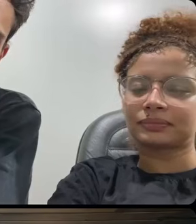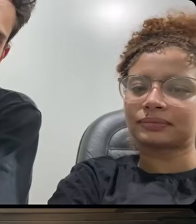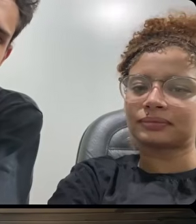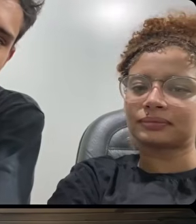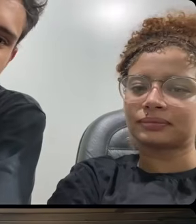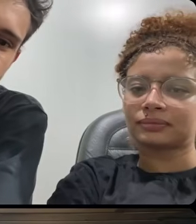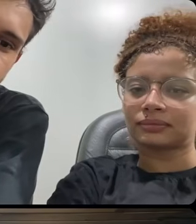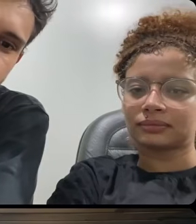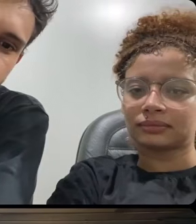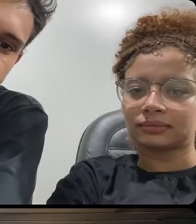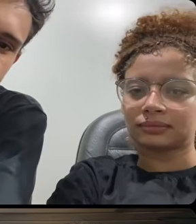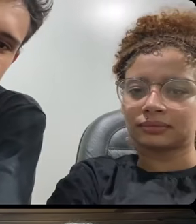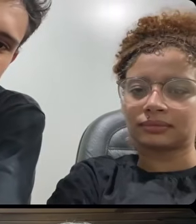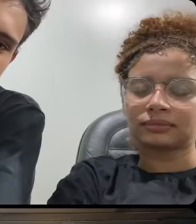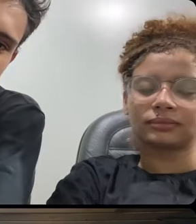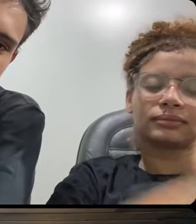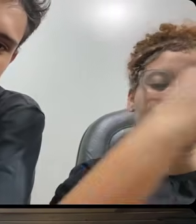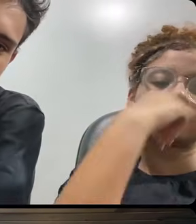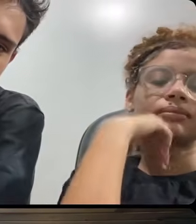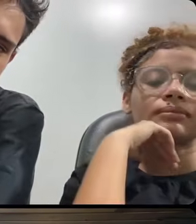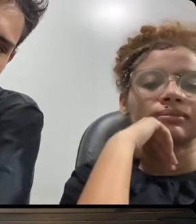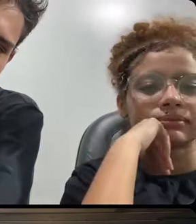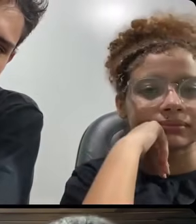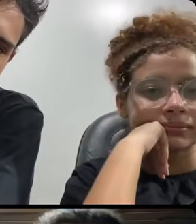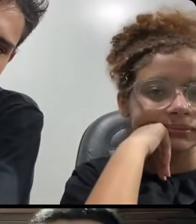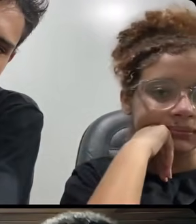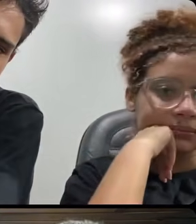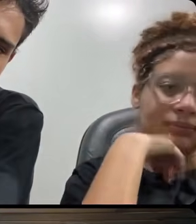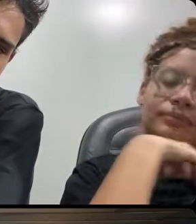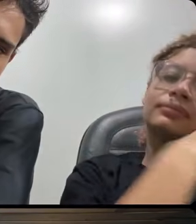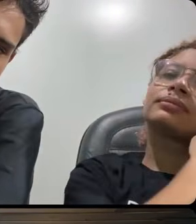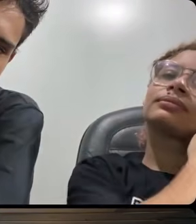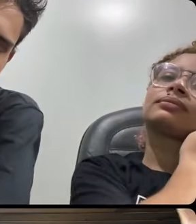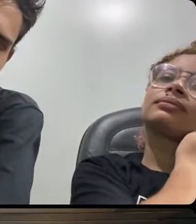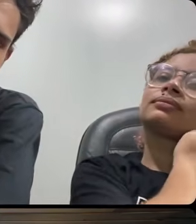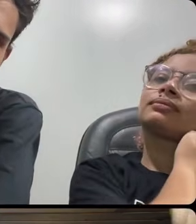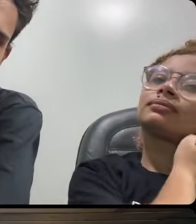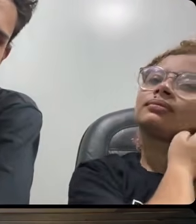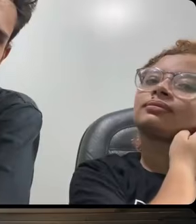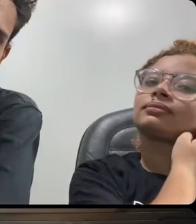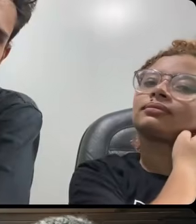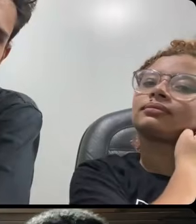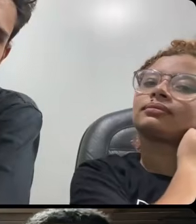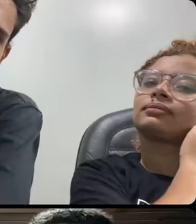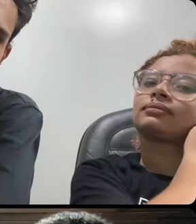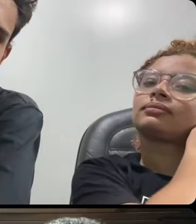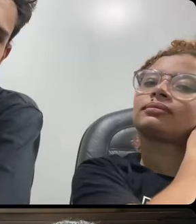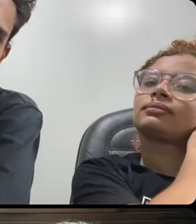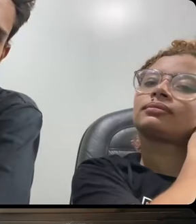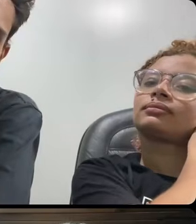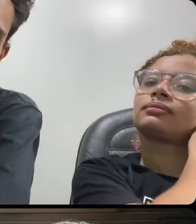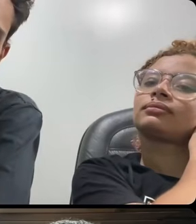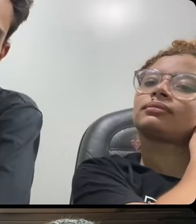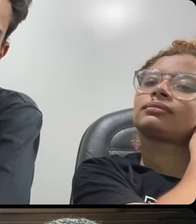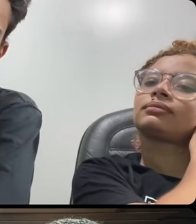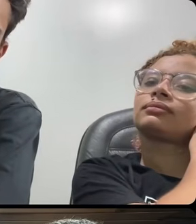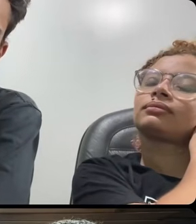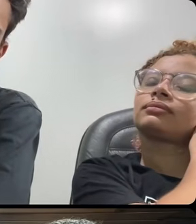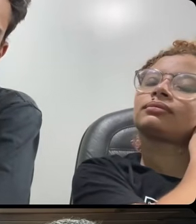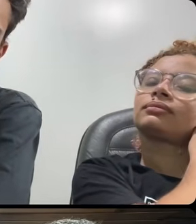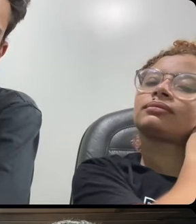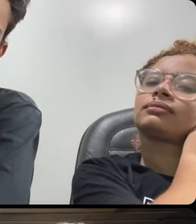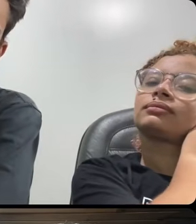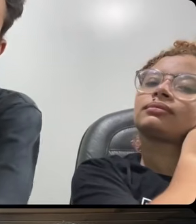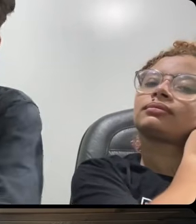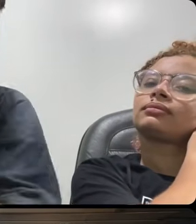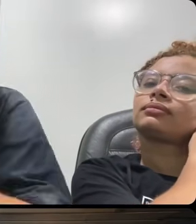Borja, a irmã Rafaela lá de Minas Gerais, né? De um estado para outro, né? Isso é muito importante.